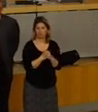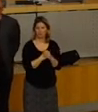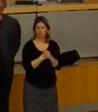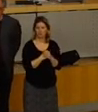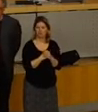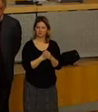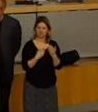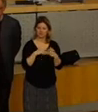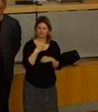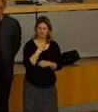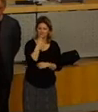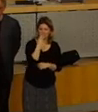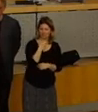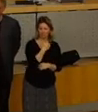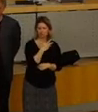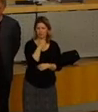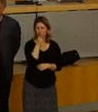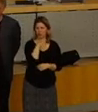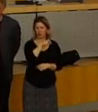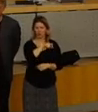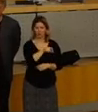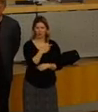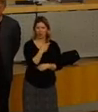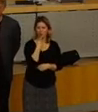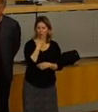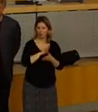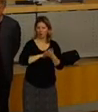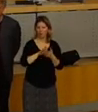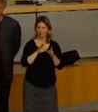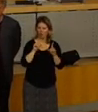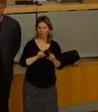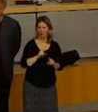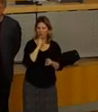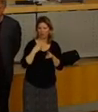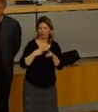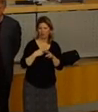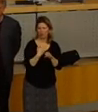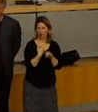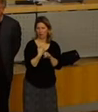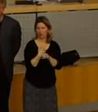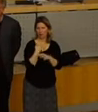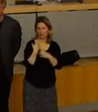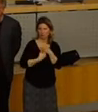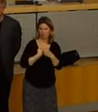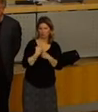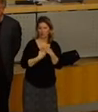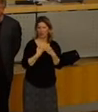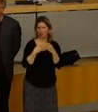dass sich junge menschen auch an einfachen metallarbeiten und eben auch an maschinen trotz